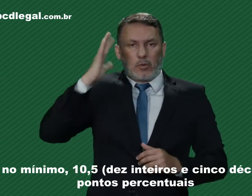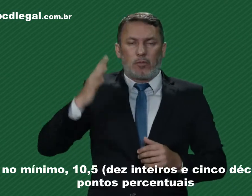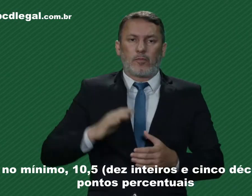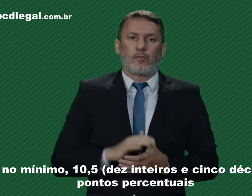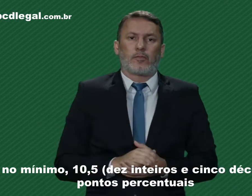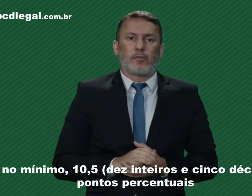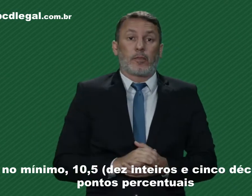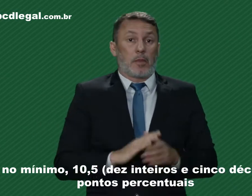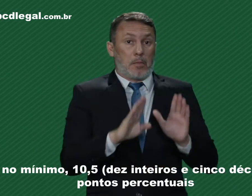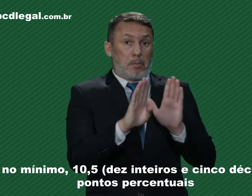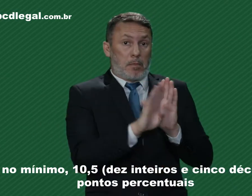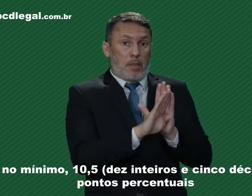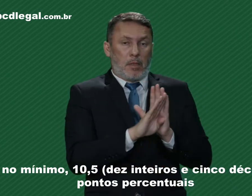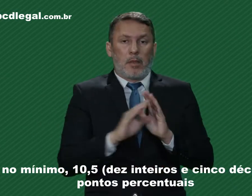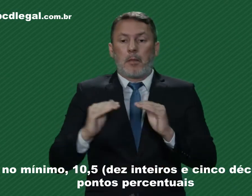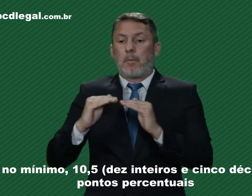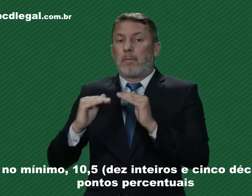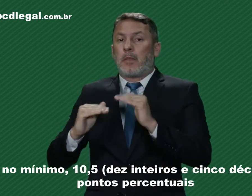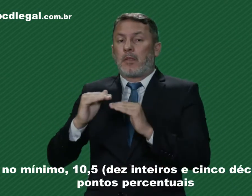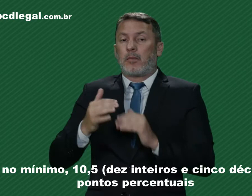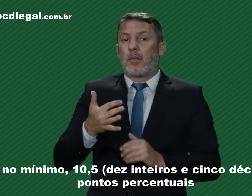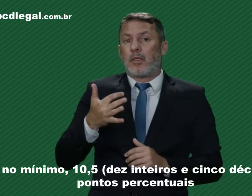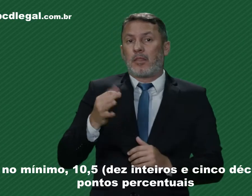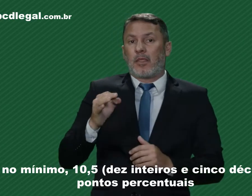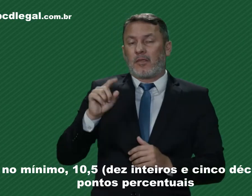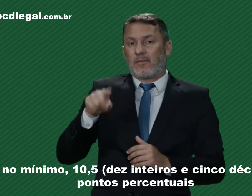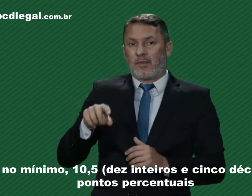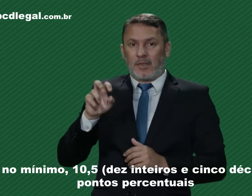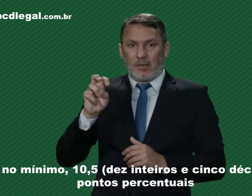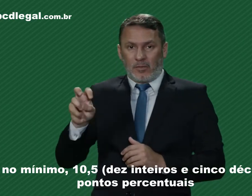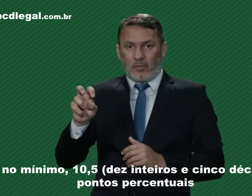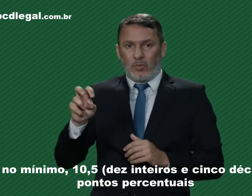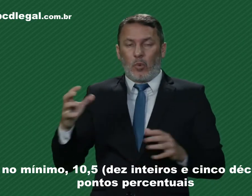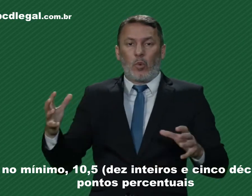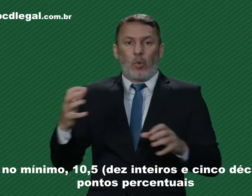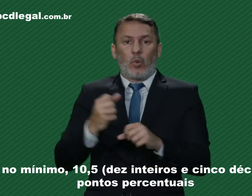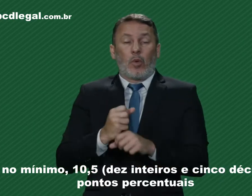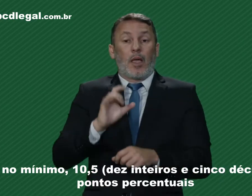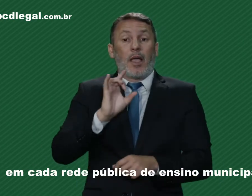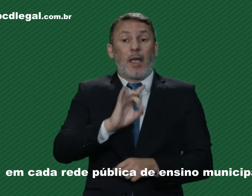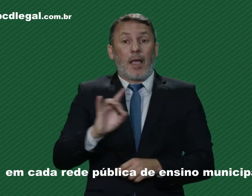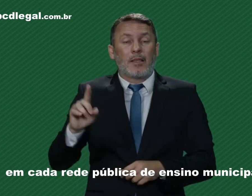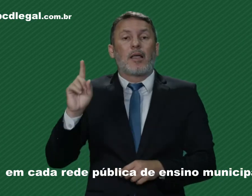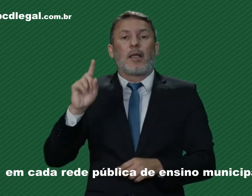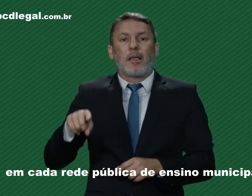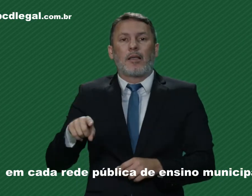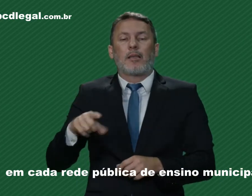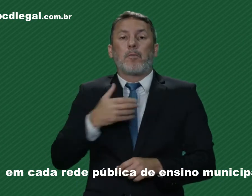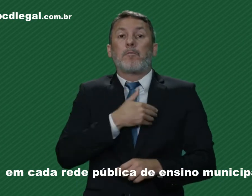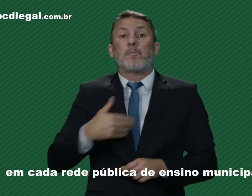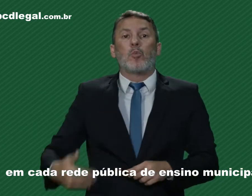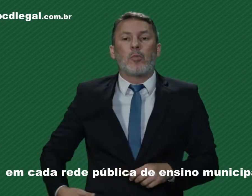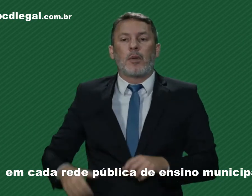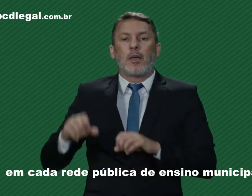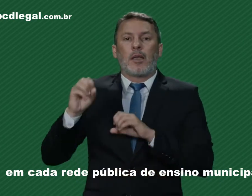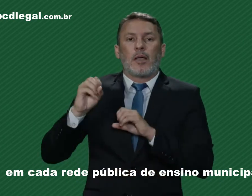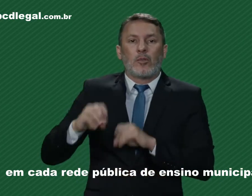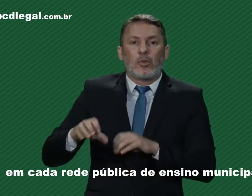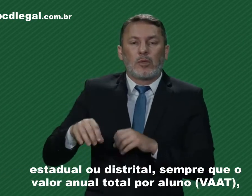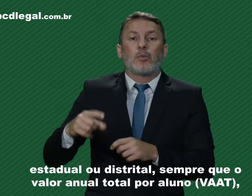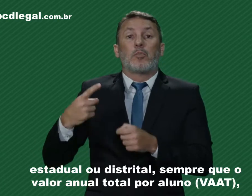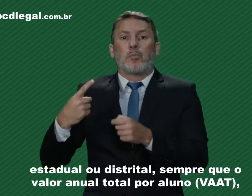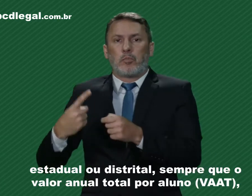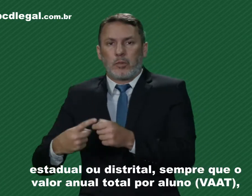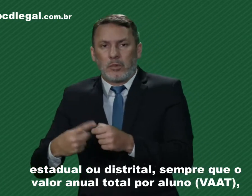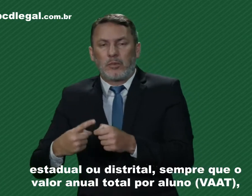linha B. No mínimo, 10 inteiros e 5 décimos pontos percentuais em cada rede pública de ensino